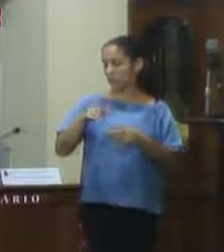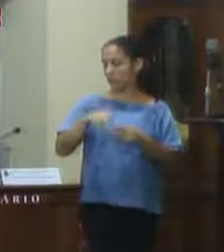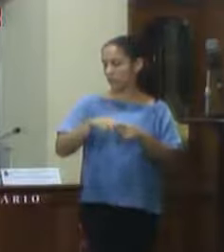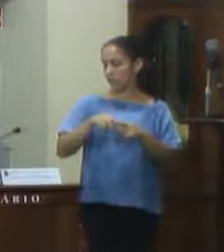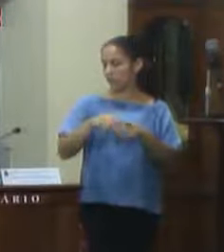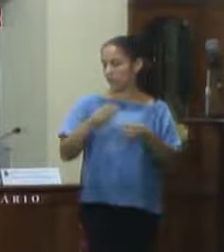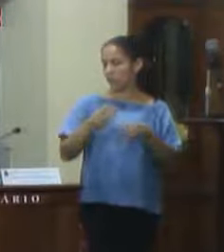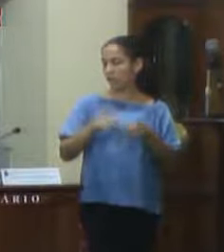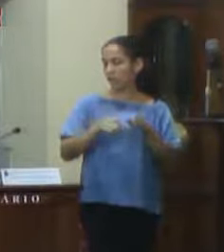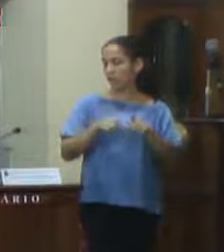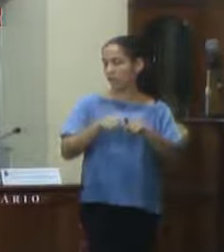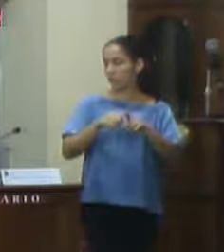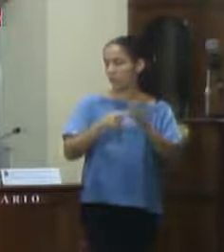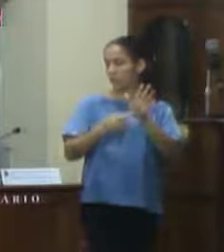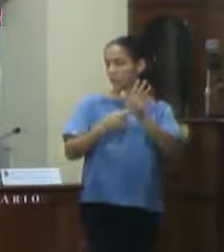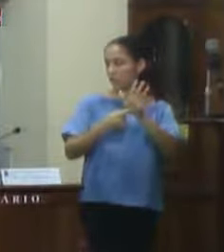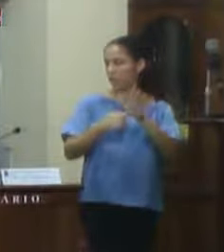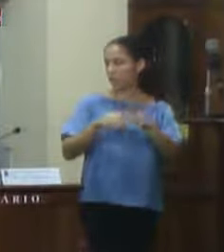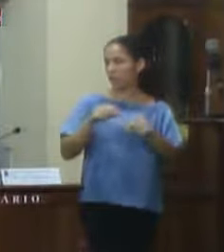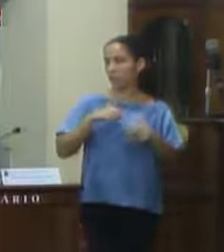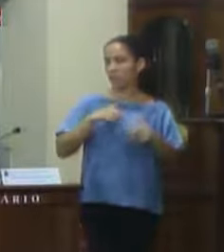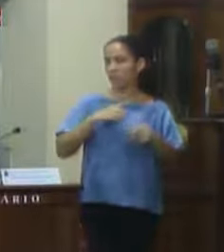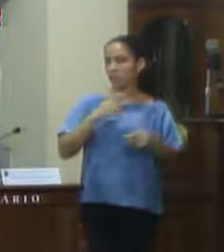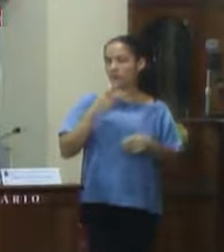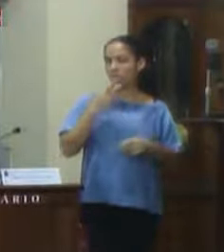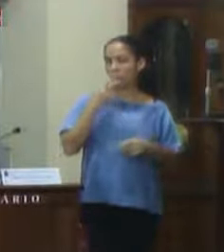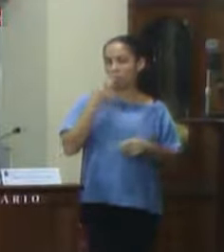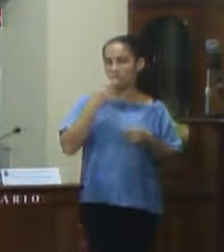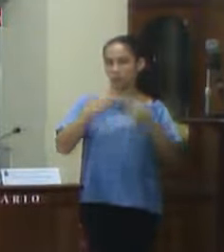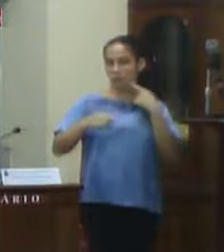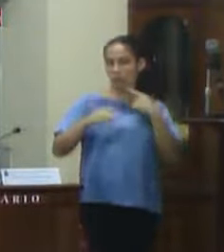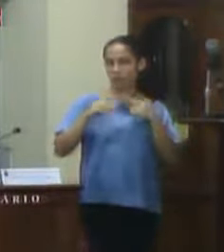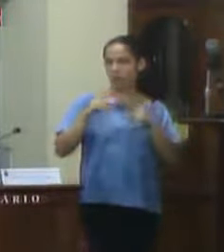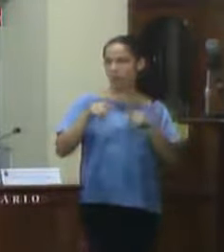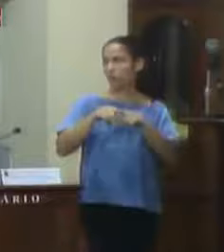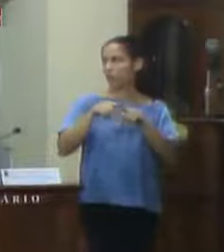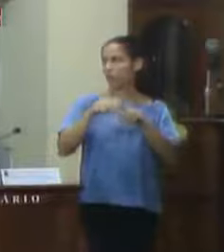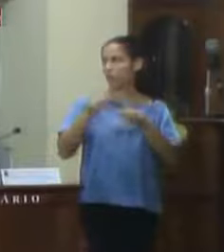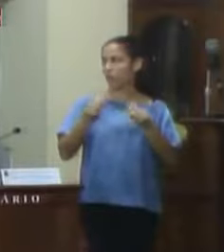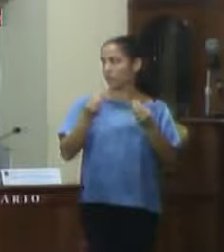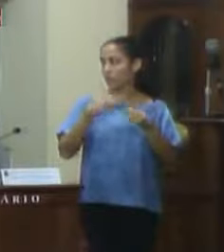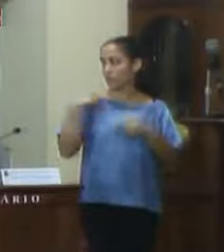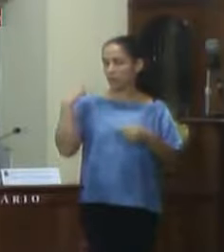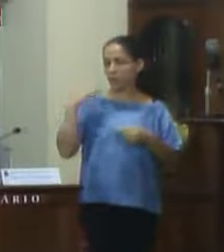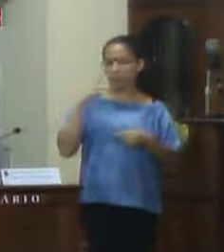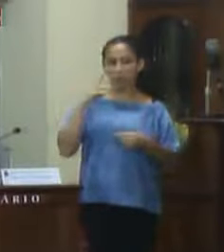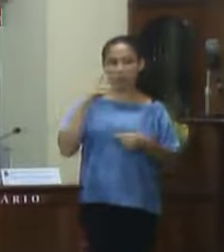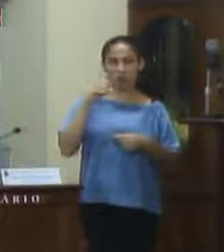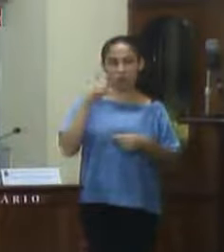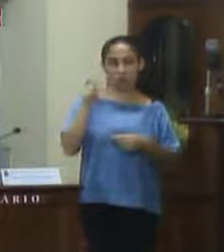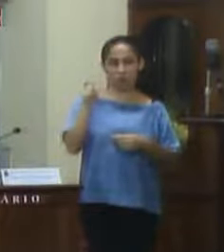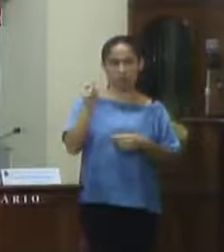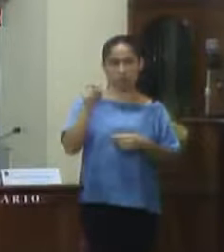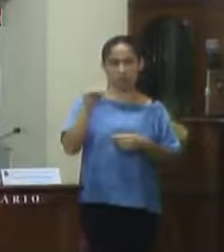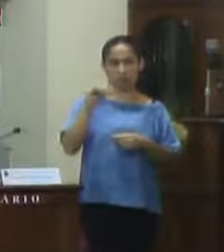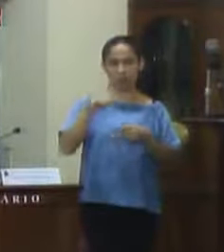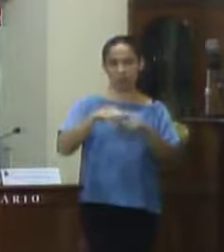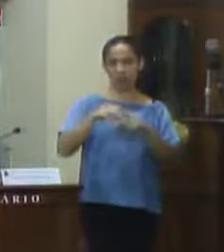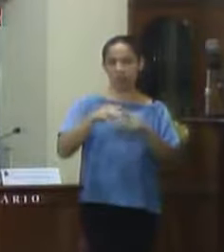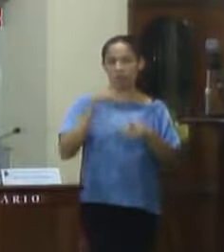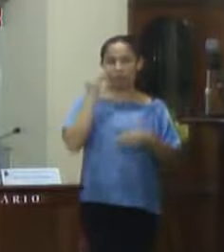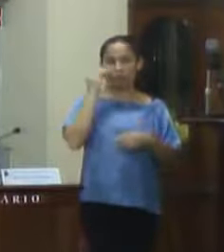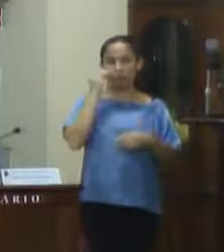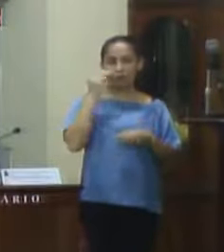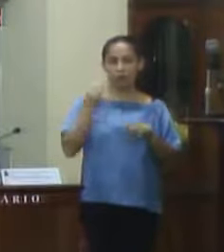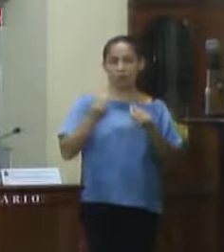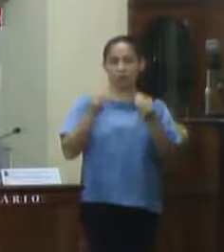se justifica, pois o mesmo reiterou seus atos de agressões verbais, ameaças, calúnias e difamação ao vereador requerente, sem ter experimentado limites